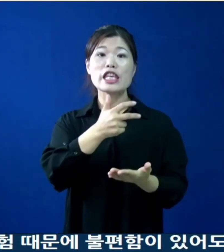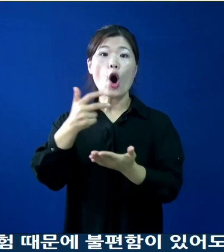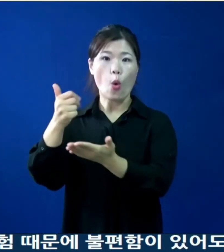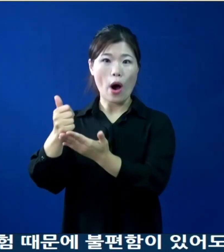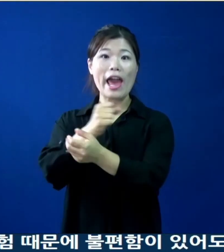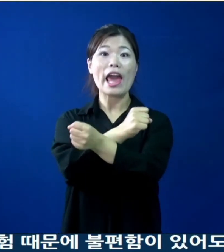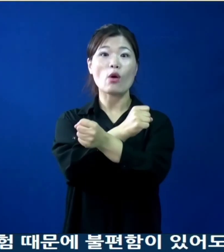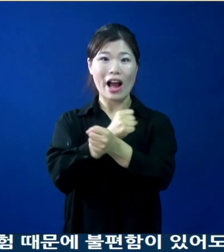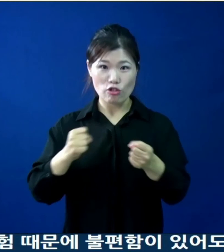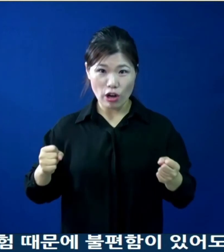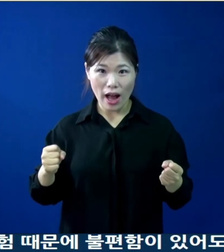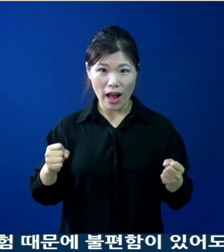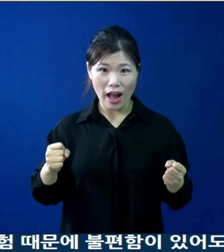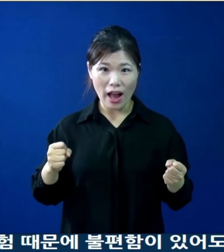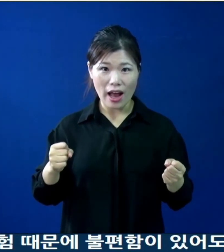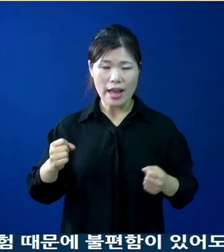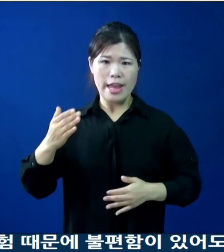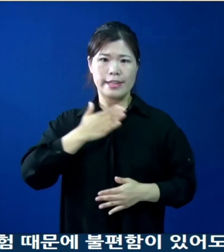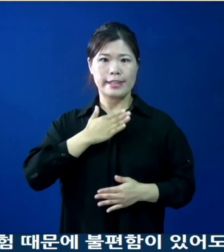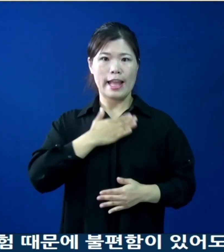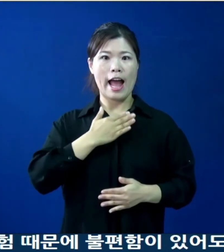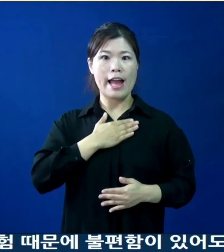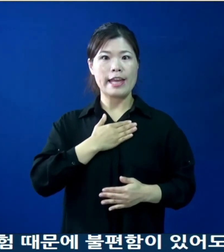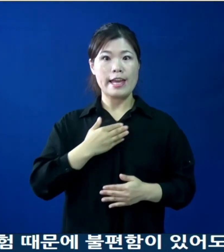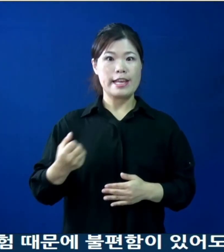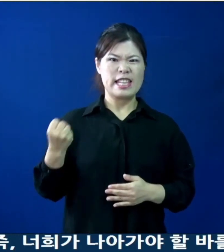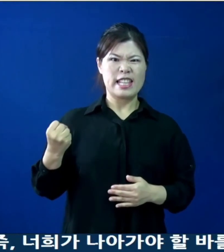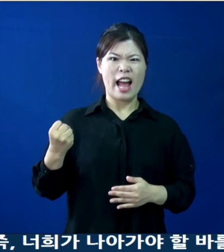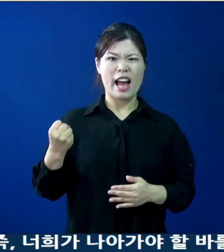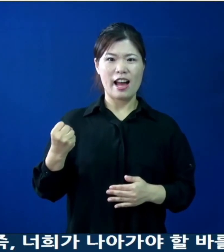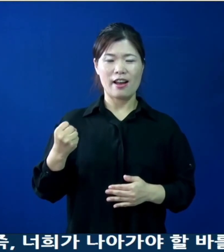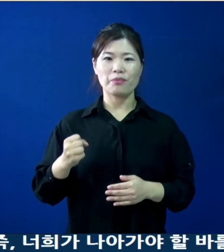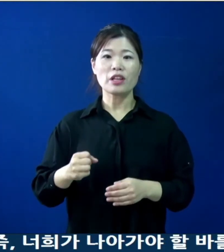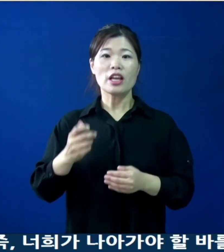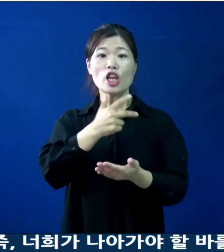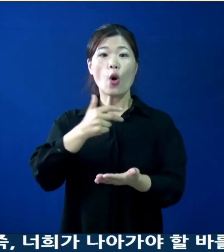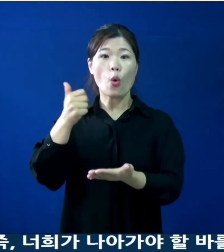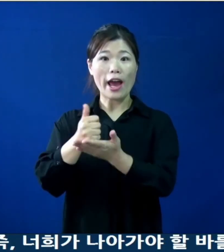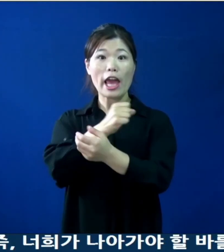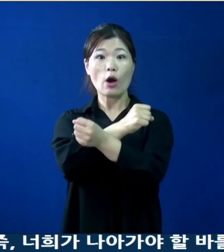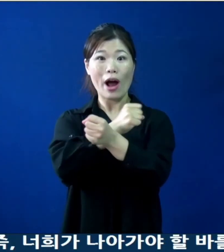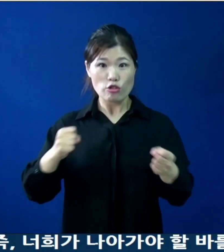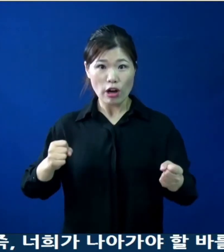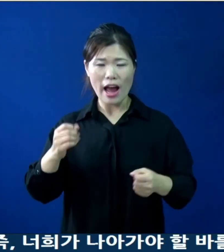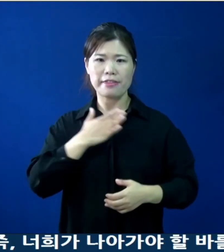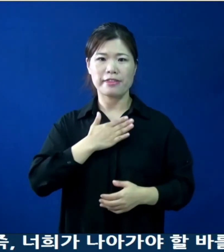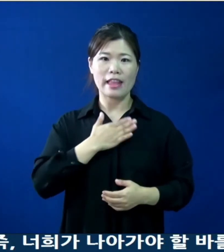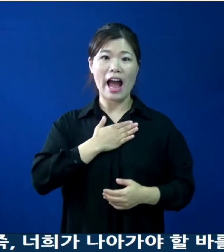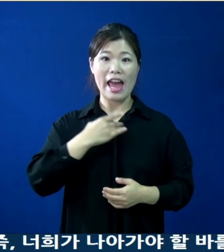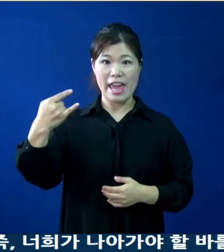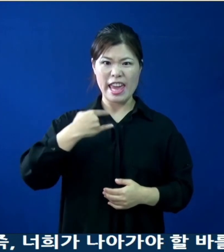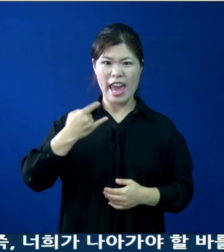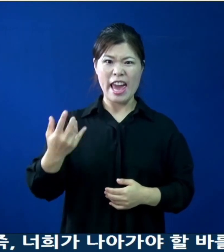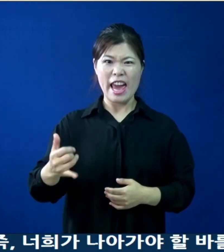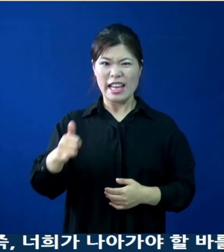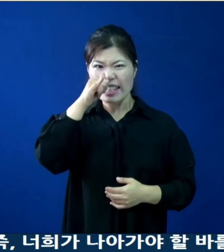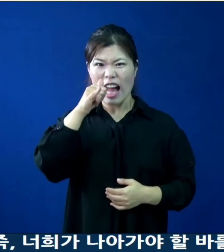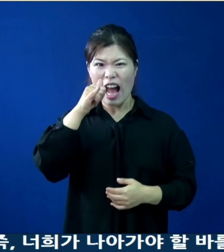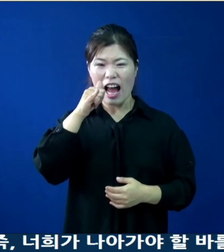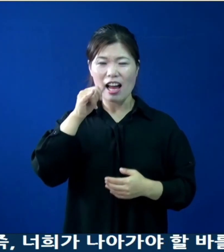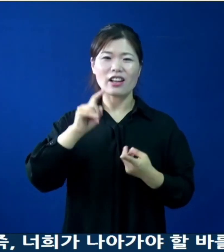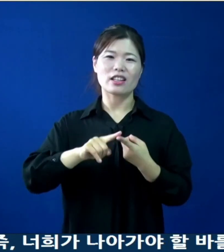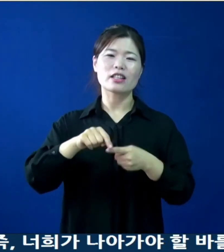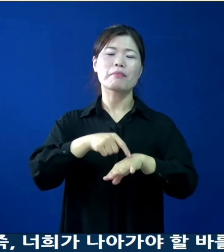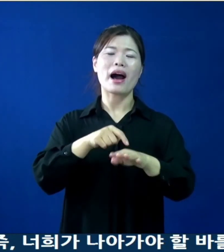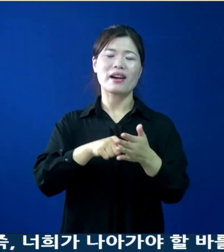관유가 나에게 있다. 한 번 더, 여호와의 관유가 나에게 있다. 이 말씀을 우리